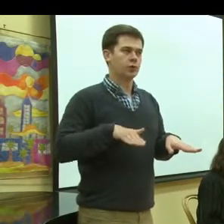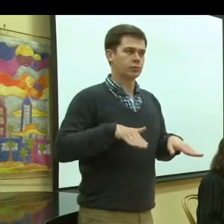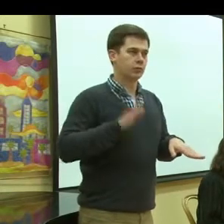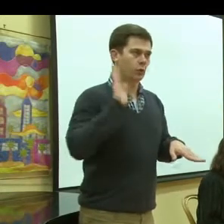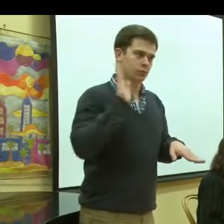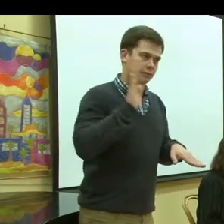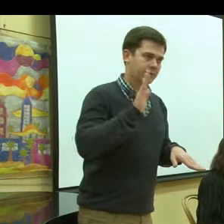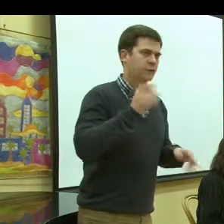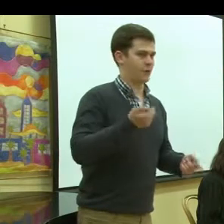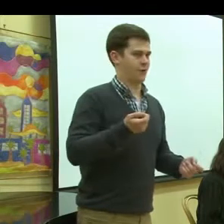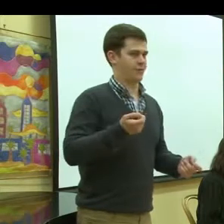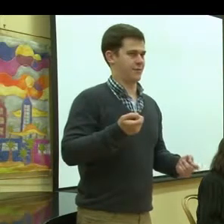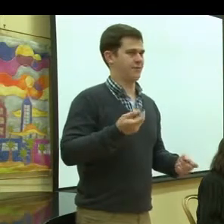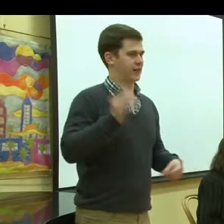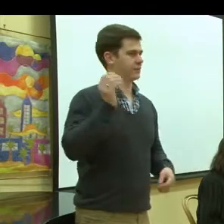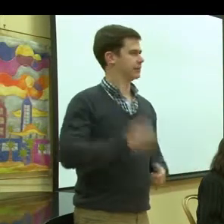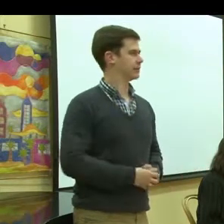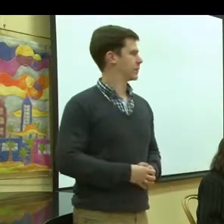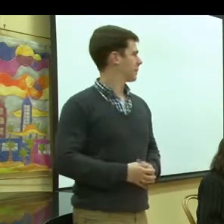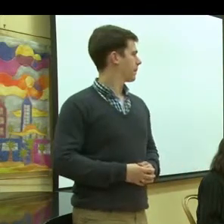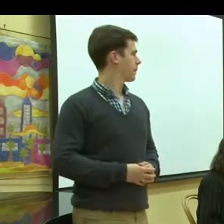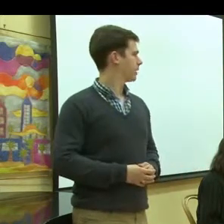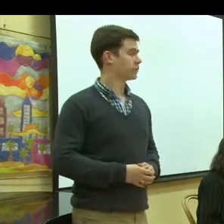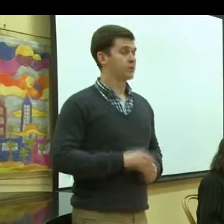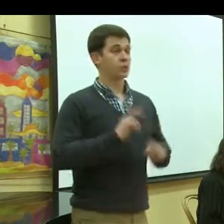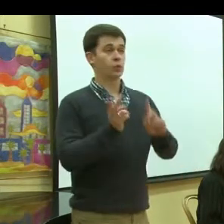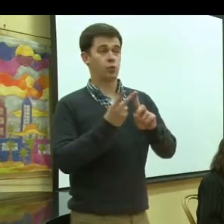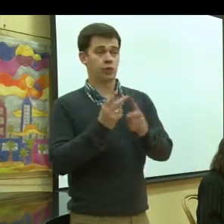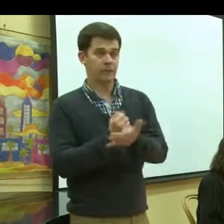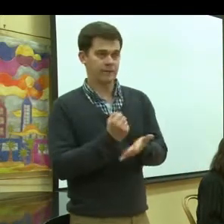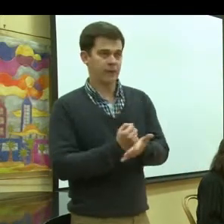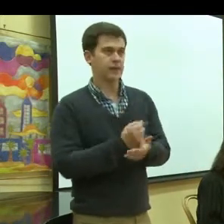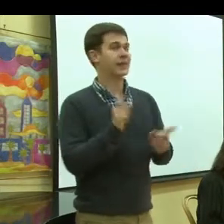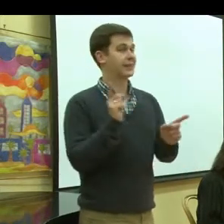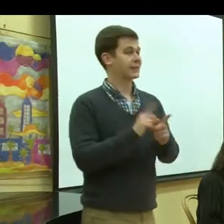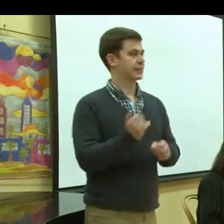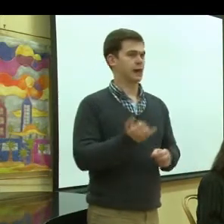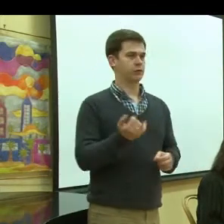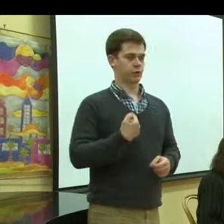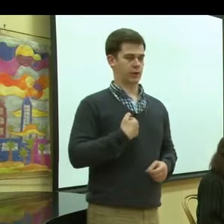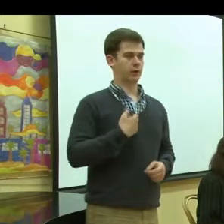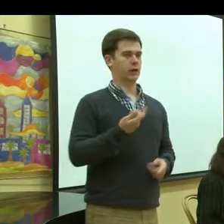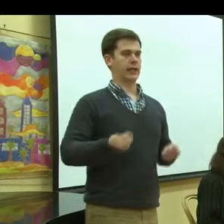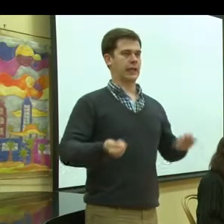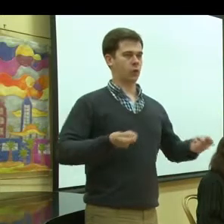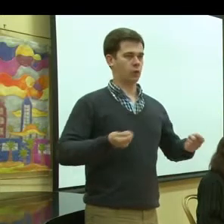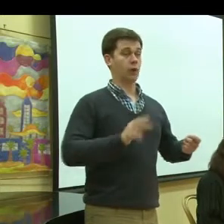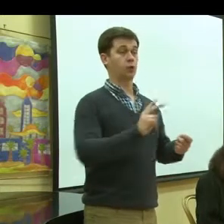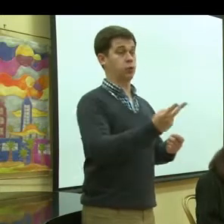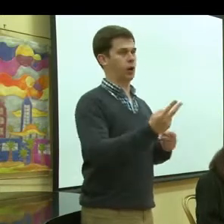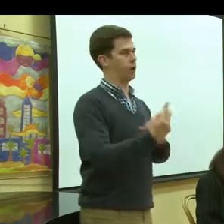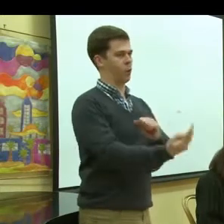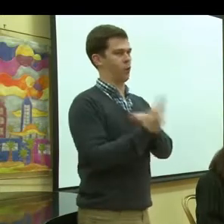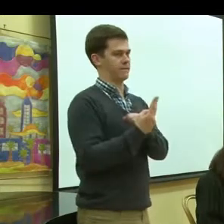cuestión también. Uno dirige y el otro acá. Kolejna zasada to właśnie jedna osoba kieruje, a druga jakby się poddaje